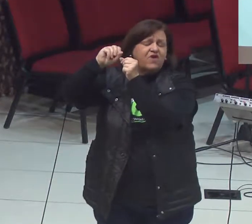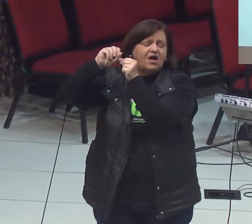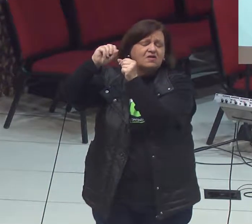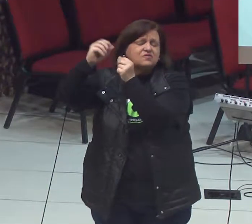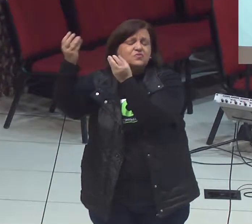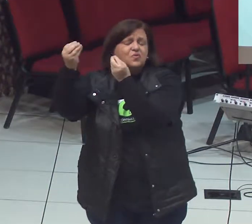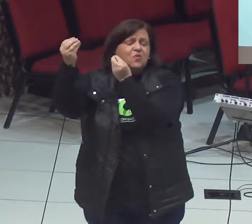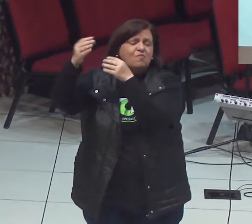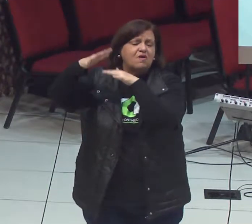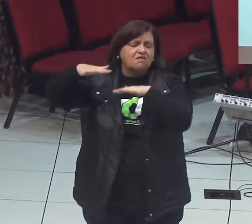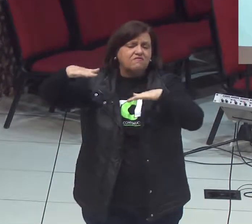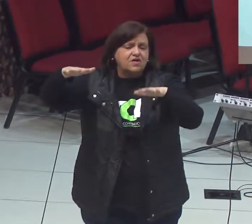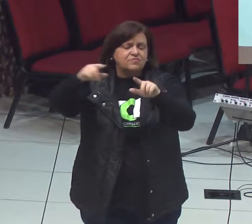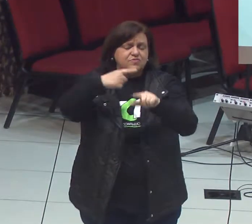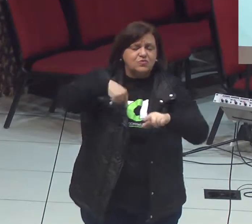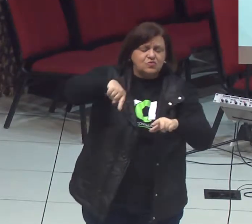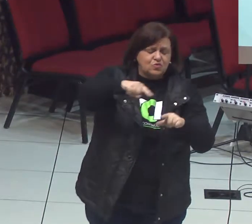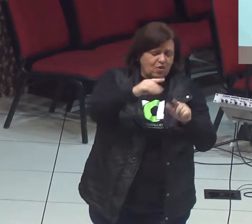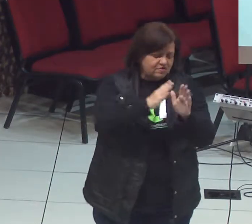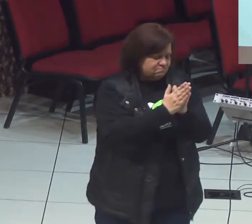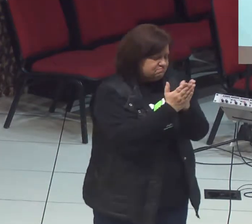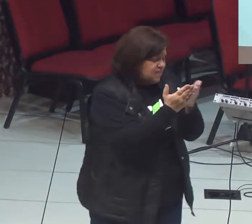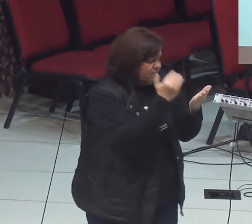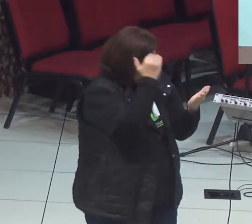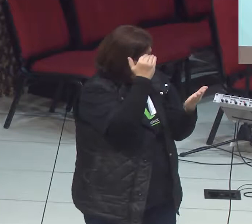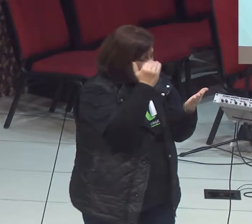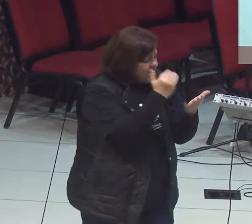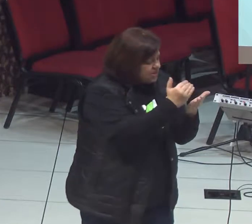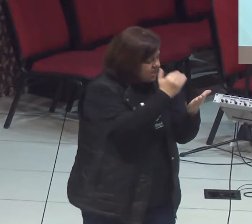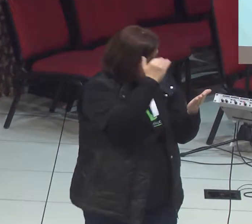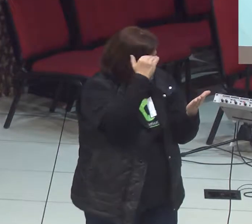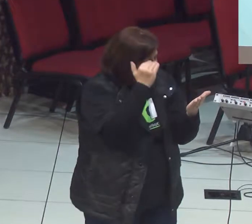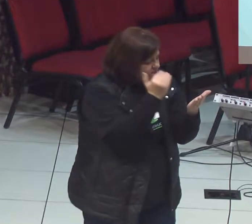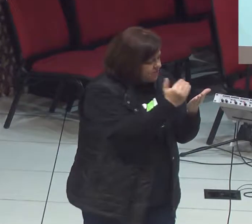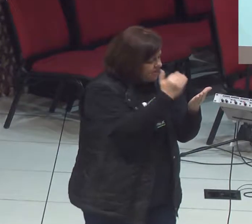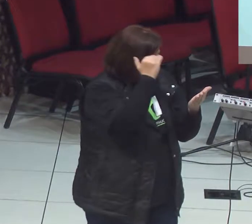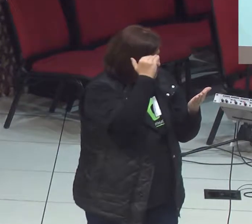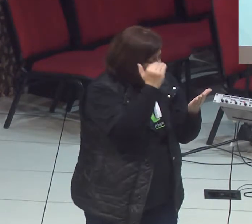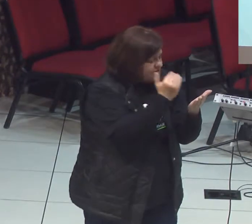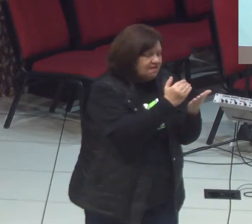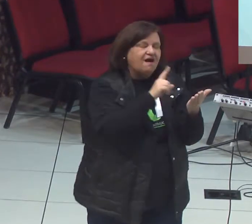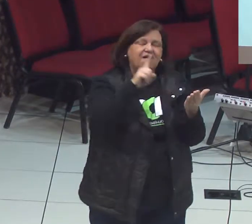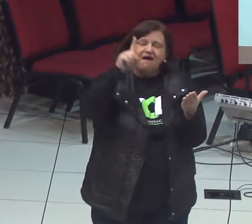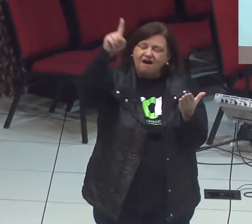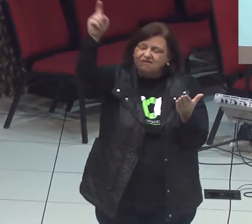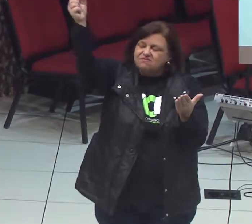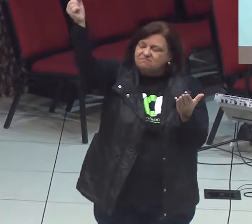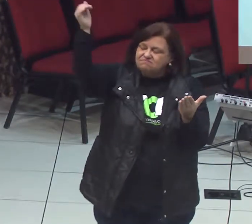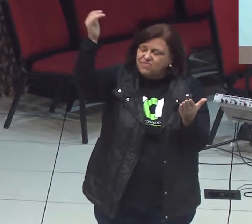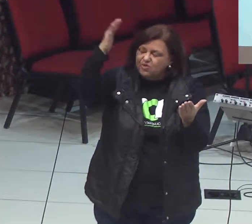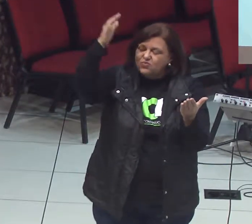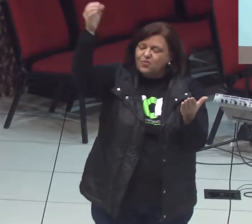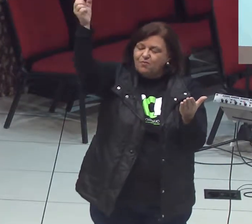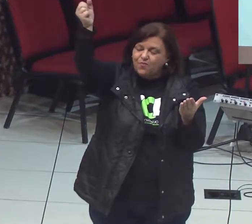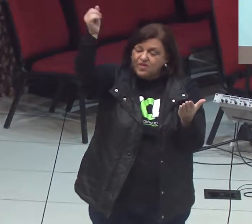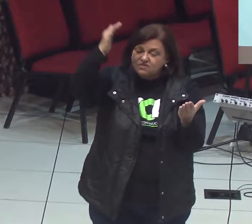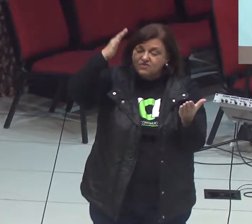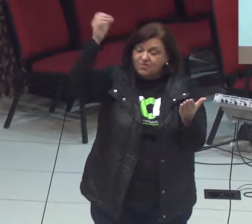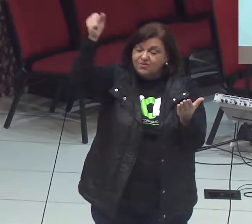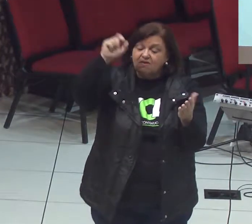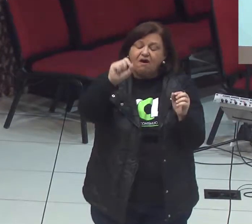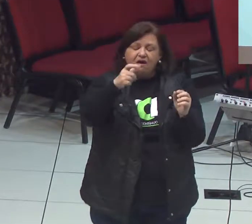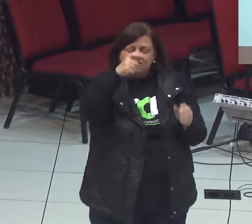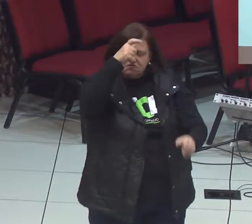à nossa obediência à sua palavra, Satanás, sabendo disso, ele vai tentar de todos